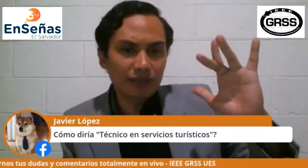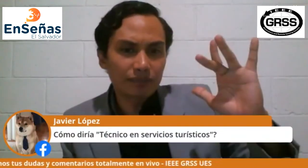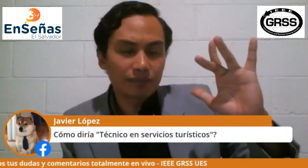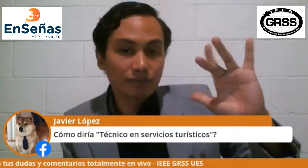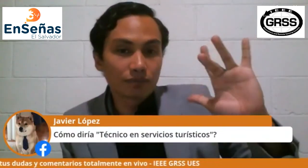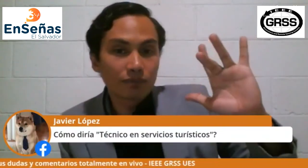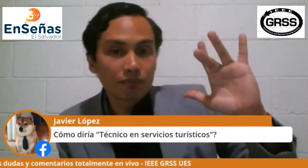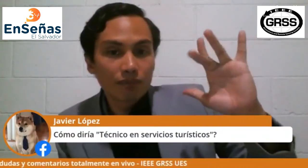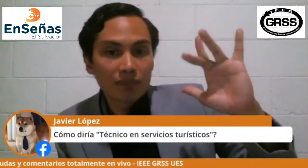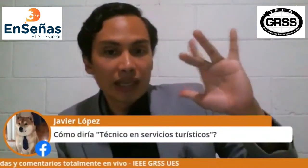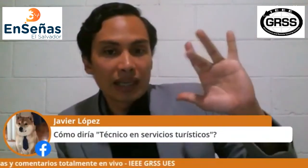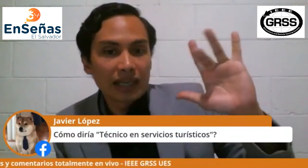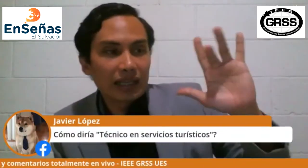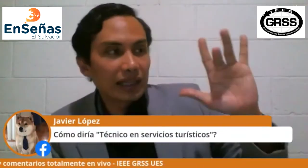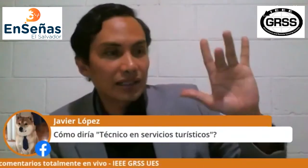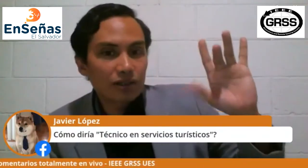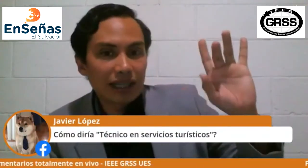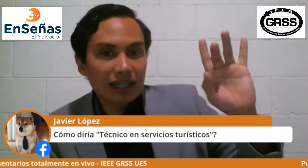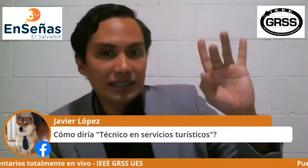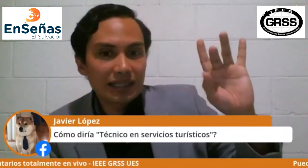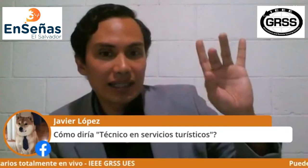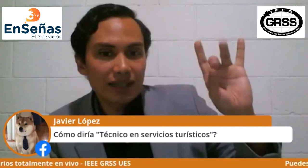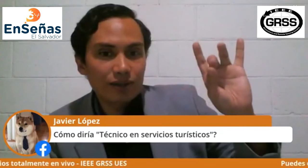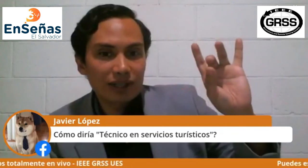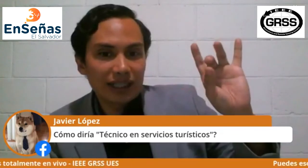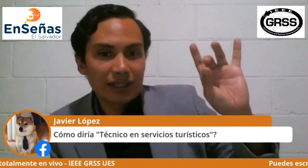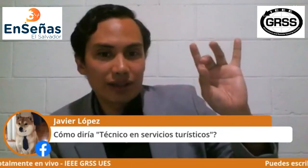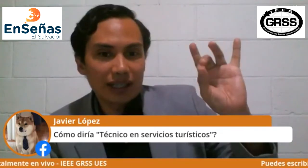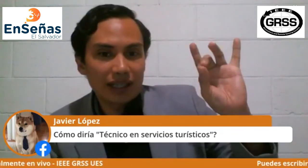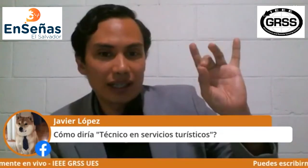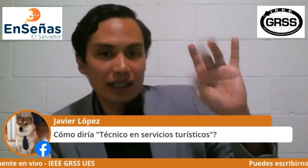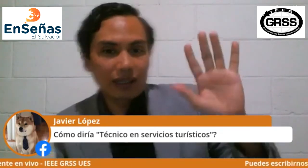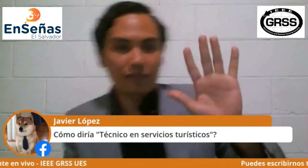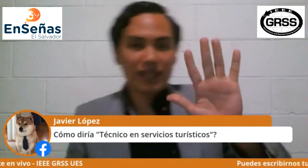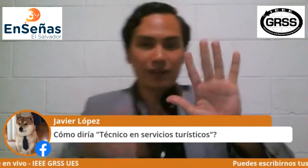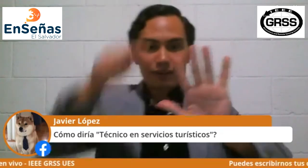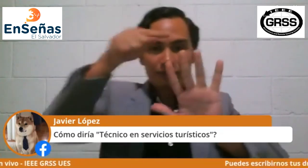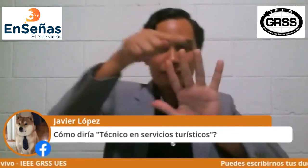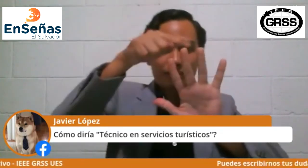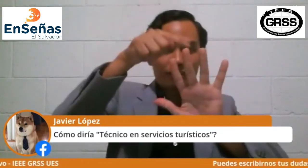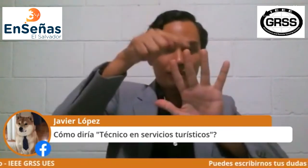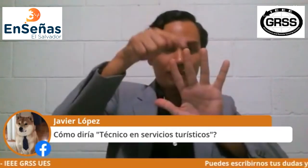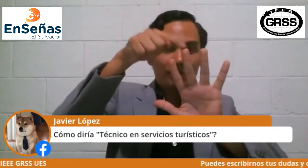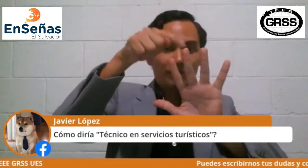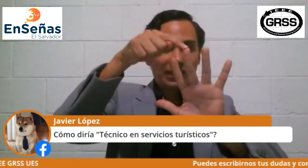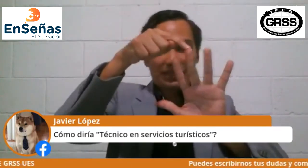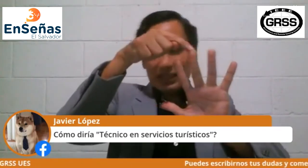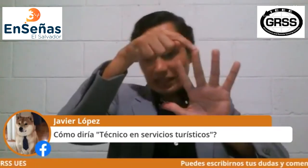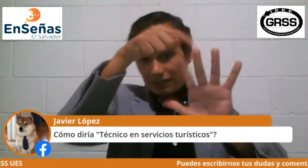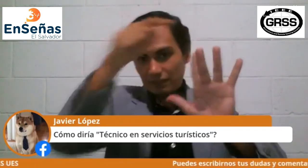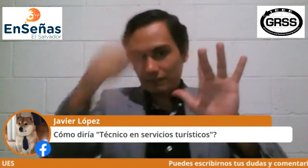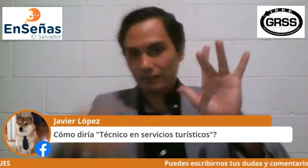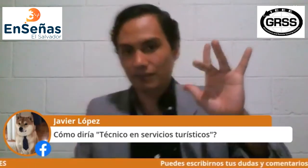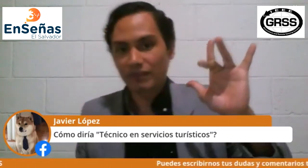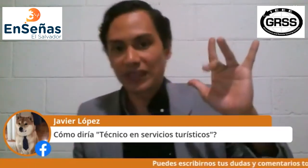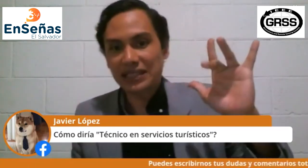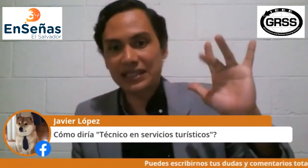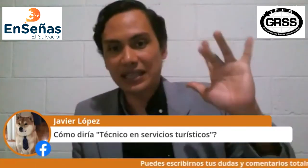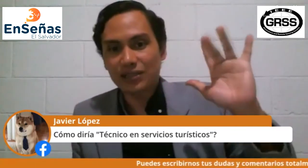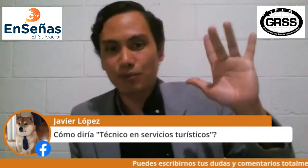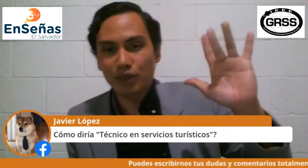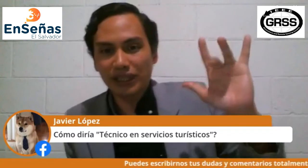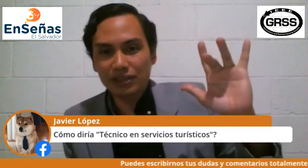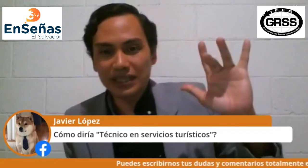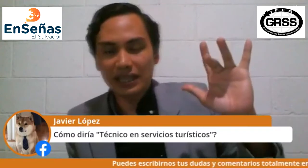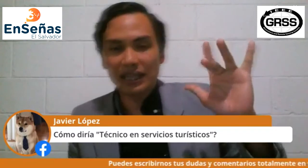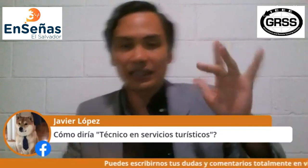ver. Es con este dedo, con el dedo de medio, este de aquí. Ese se